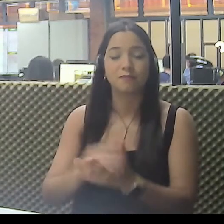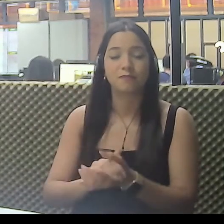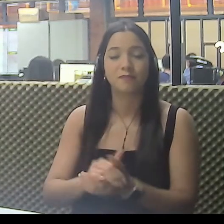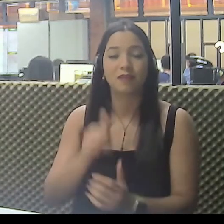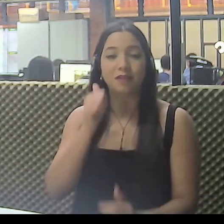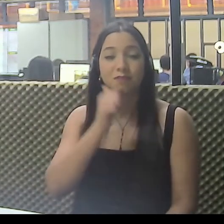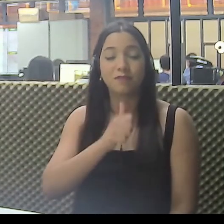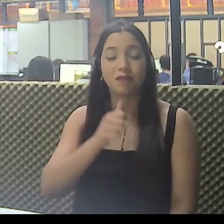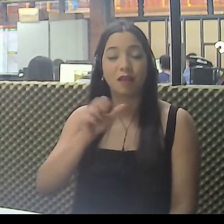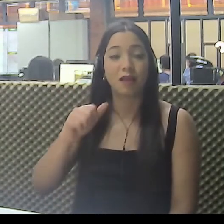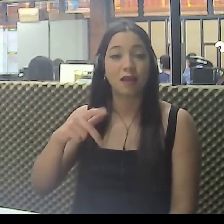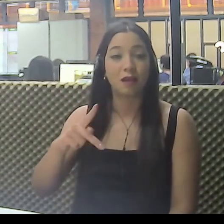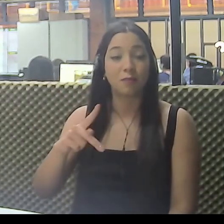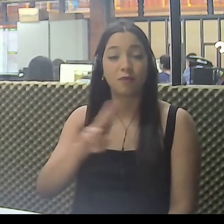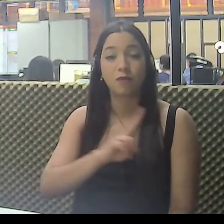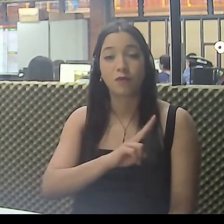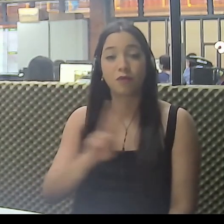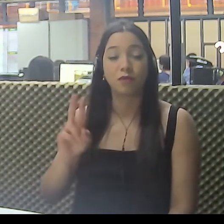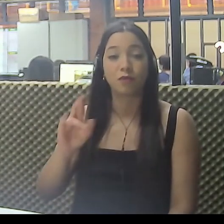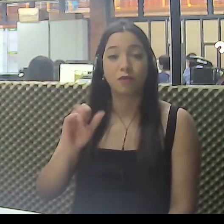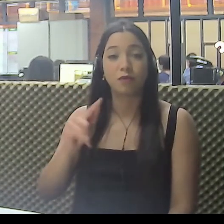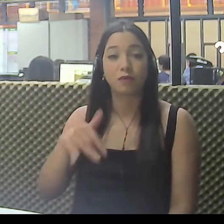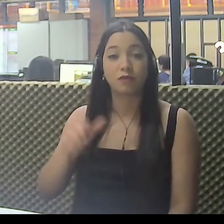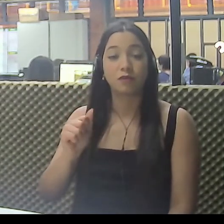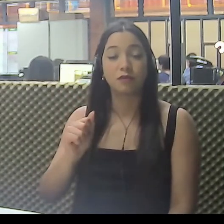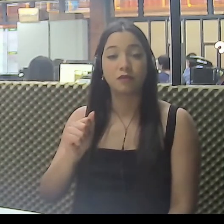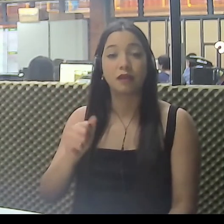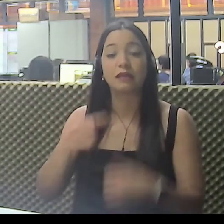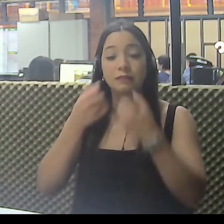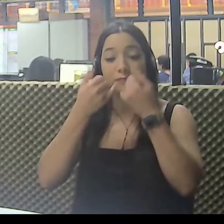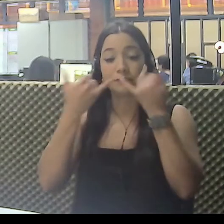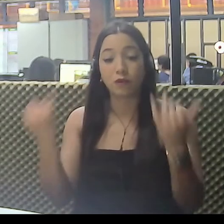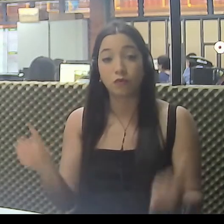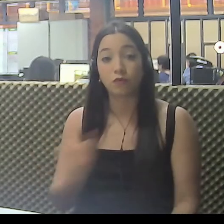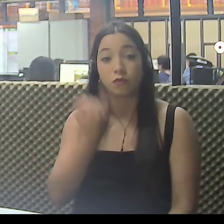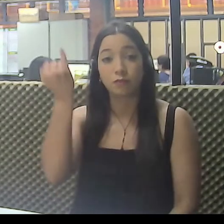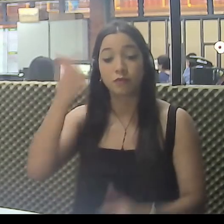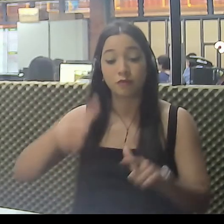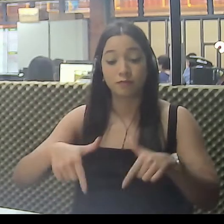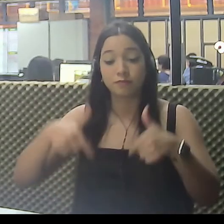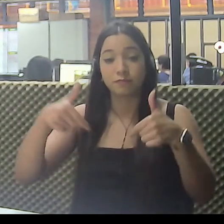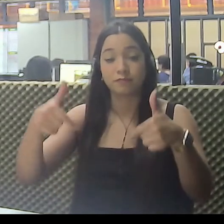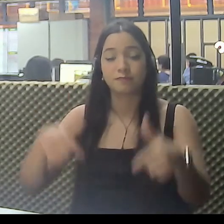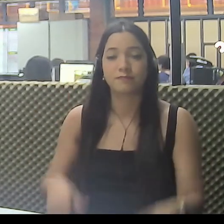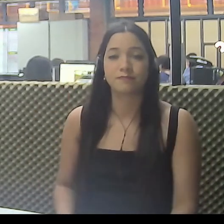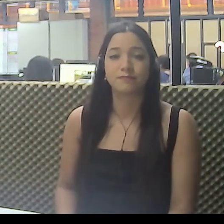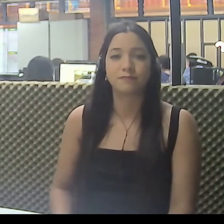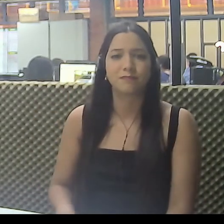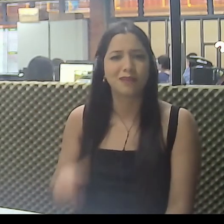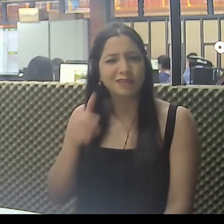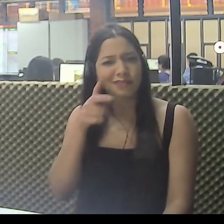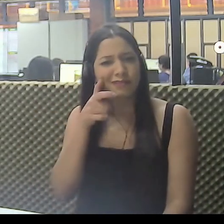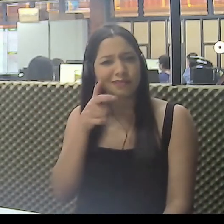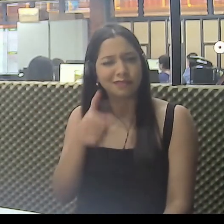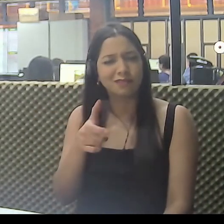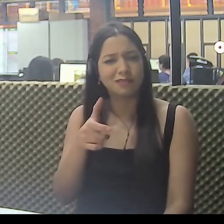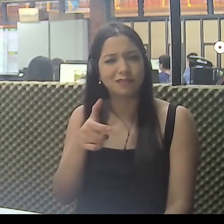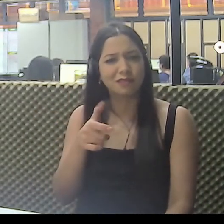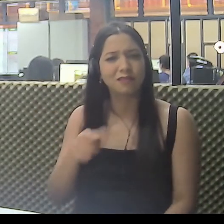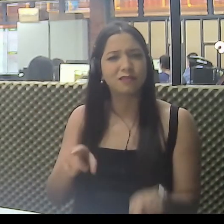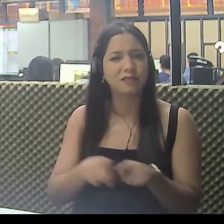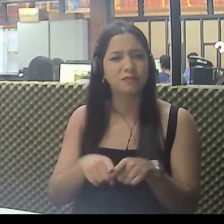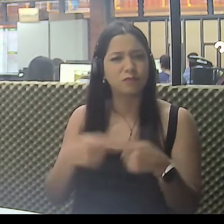aposentada Regina Rocha foi parada e falou sobre a importância desta ação. É interessante e, além do